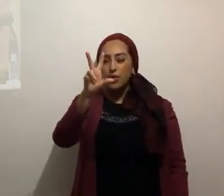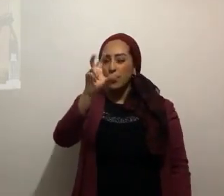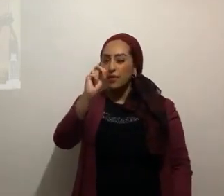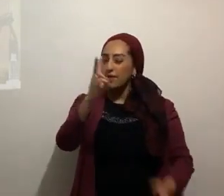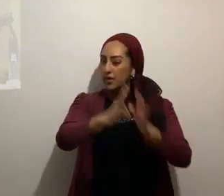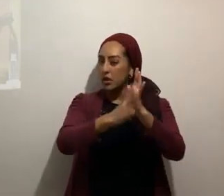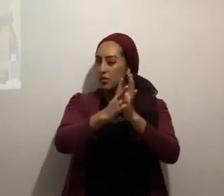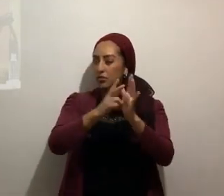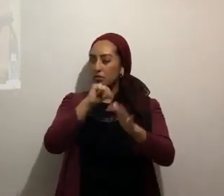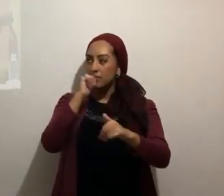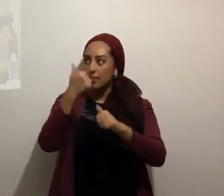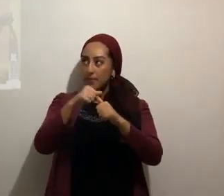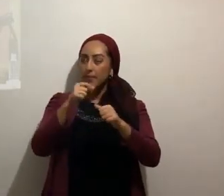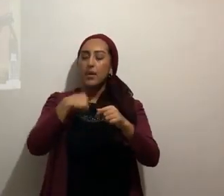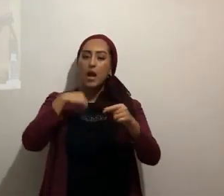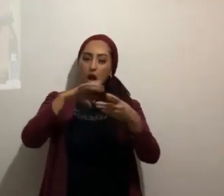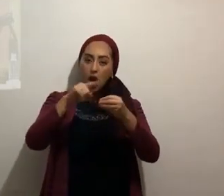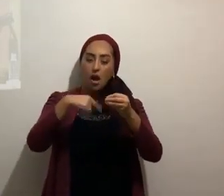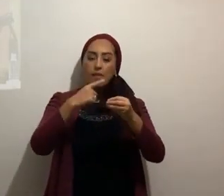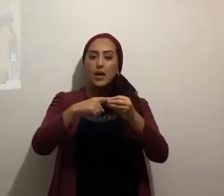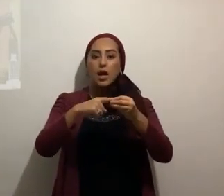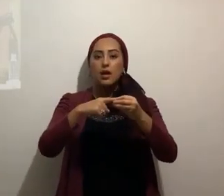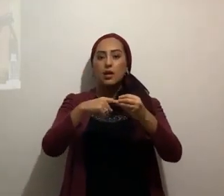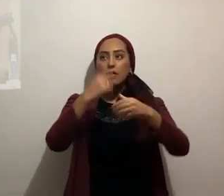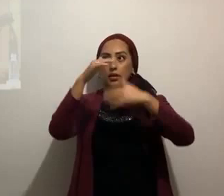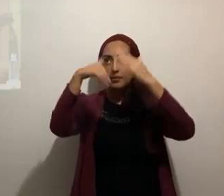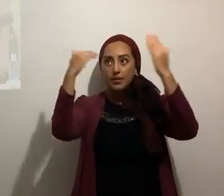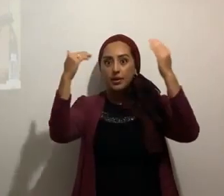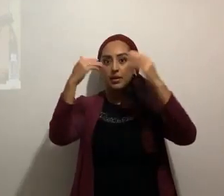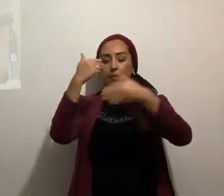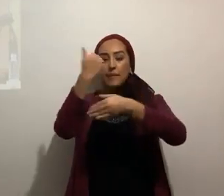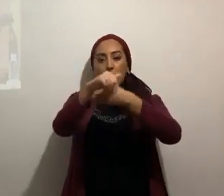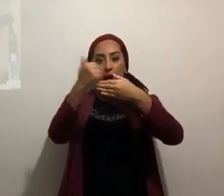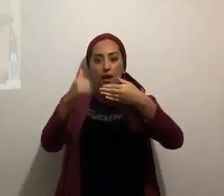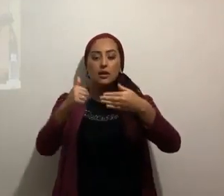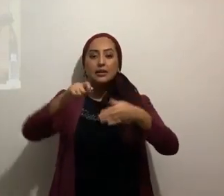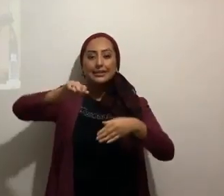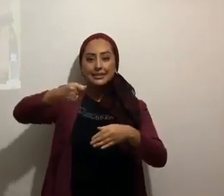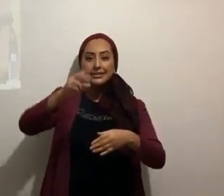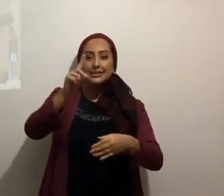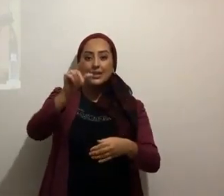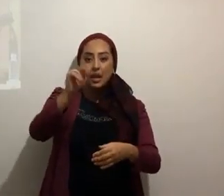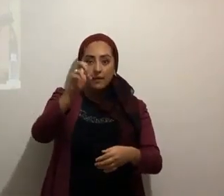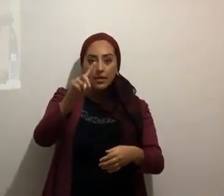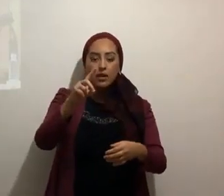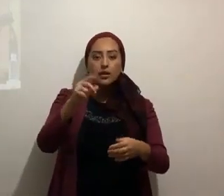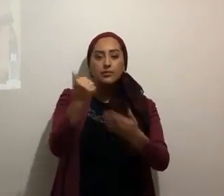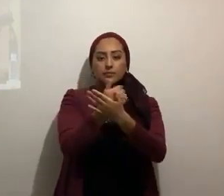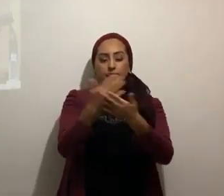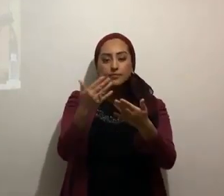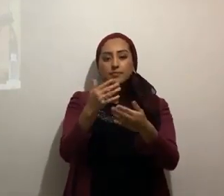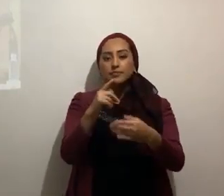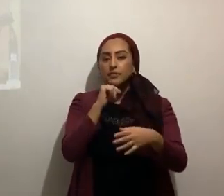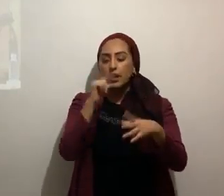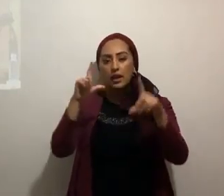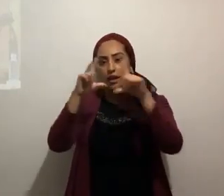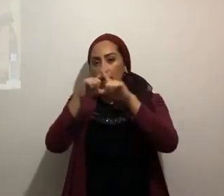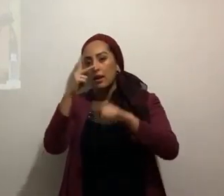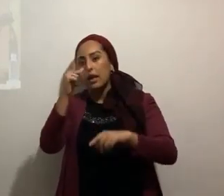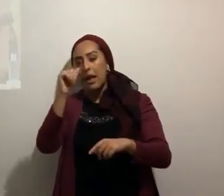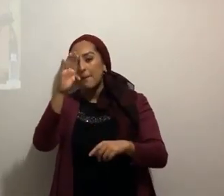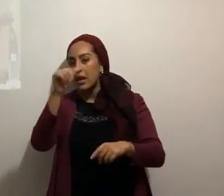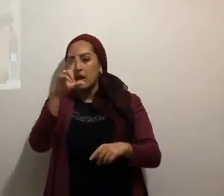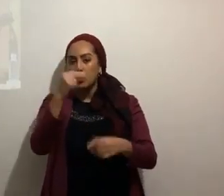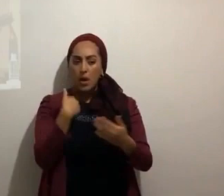recuerdo, pero ahí hablo sobre el maná, sobre la llave de David, sobre todos esos misterios. Y no es cábala, no es esoterismo, están